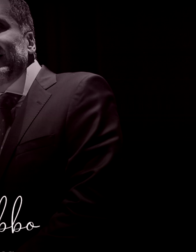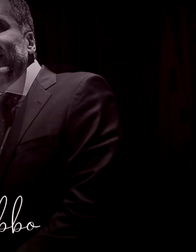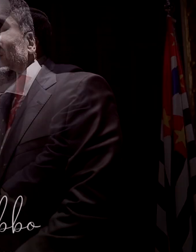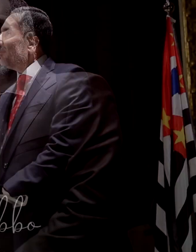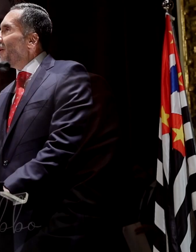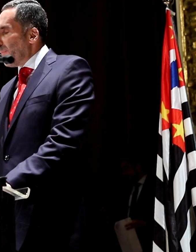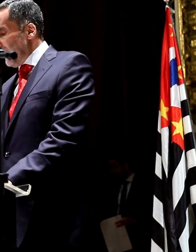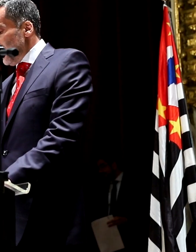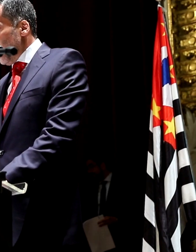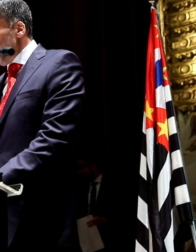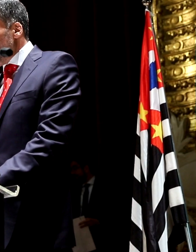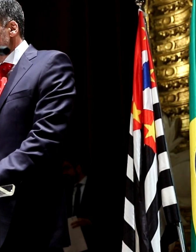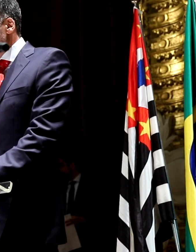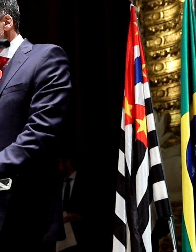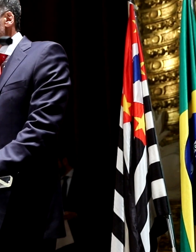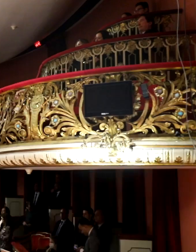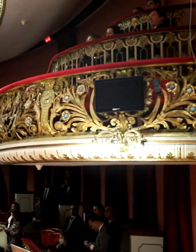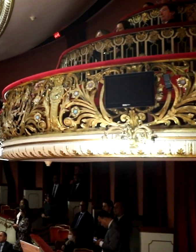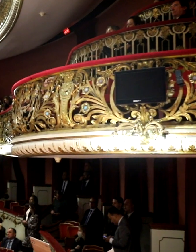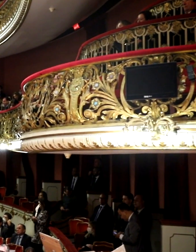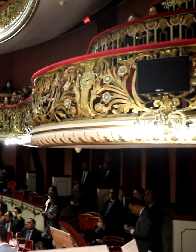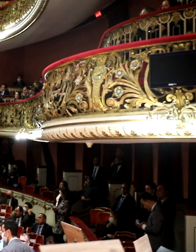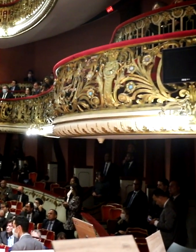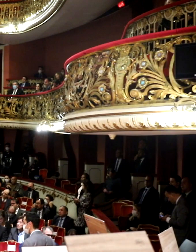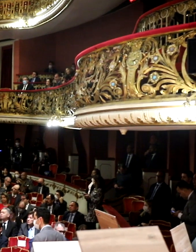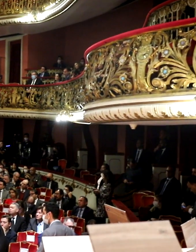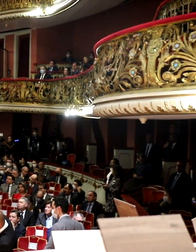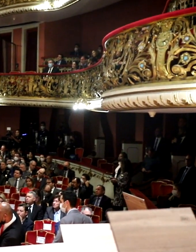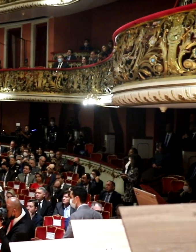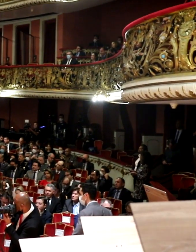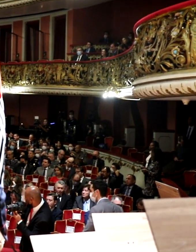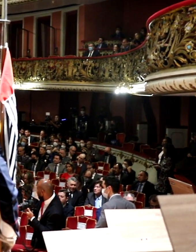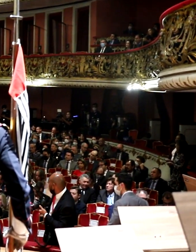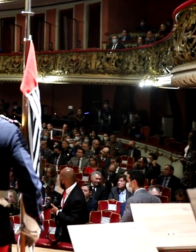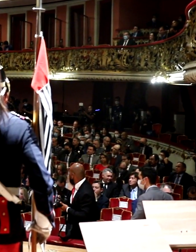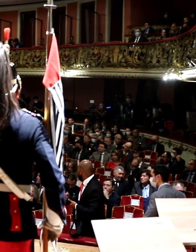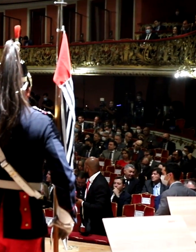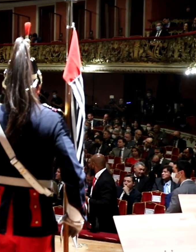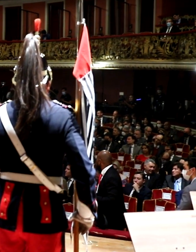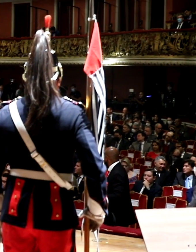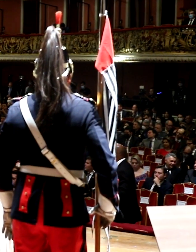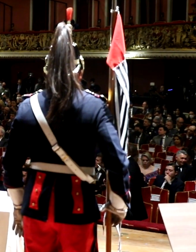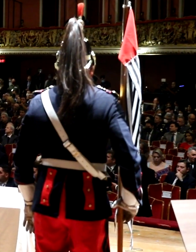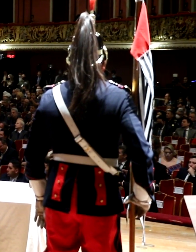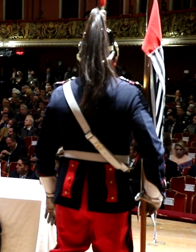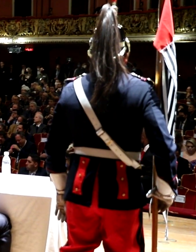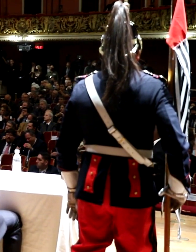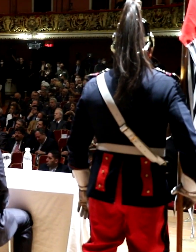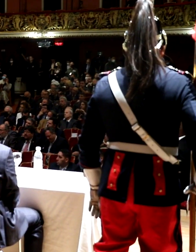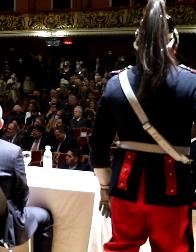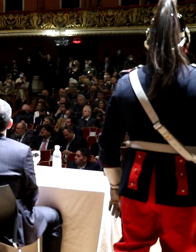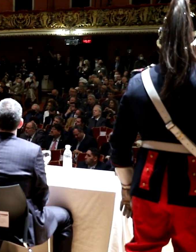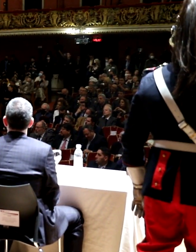O compromisso é o aperfeiçoamento do nosso trabalho, a construção de um Ministério Público